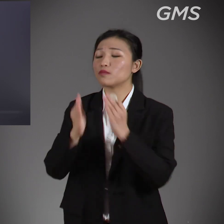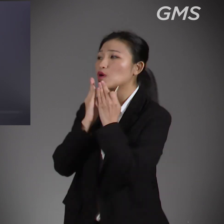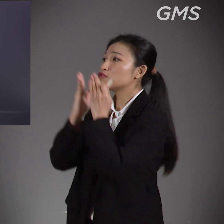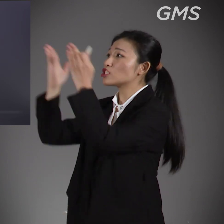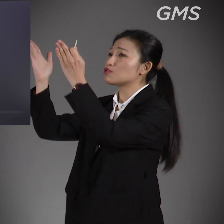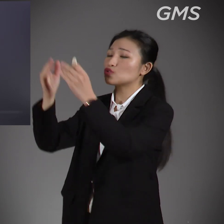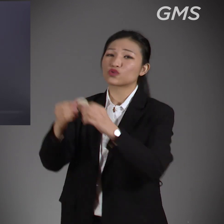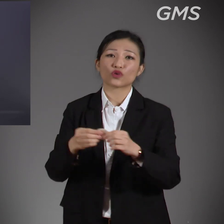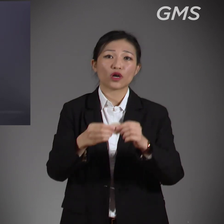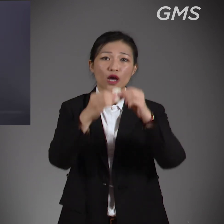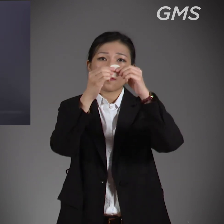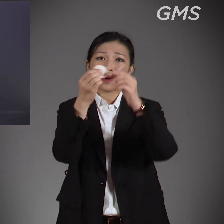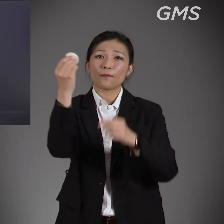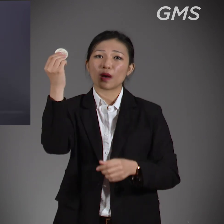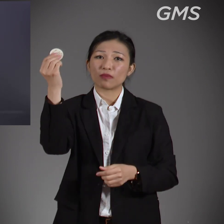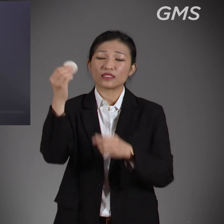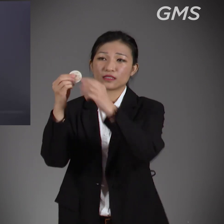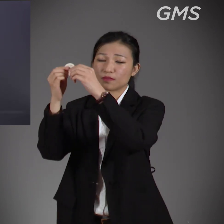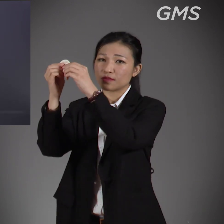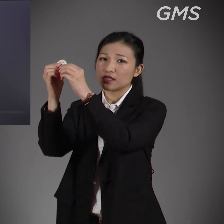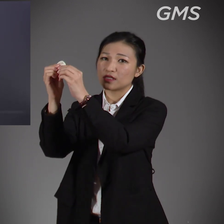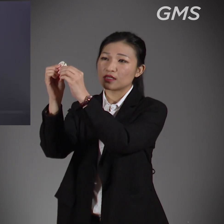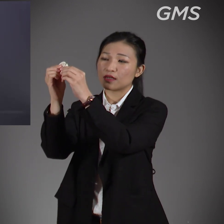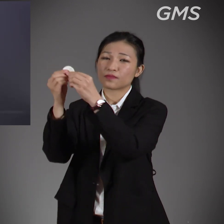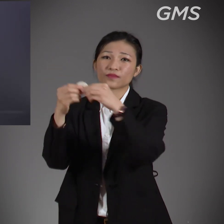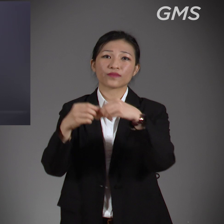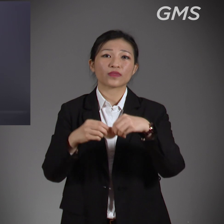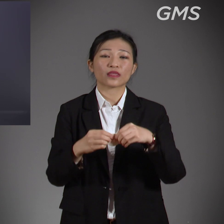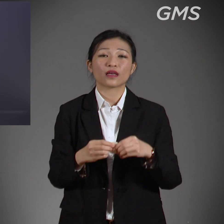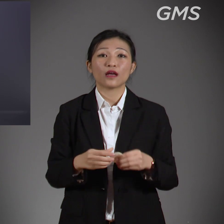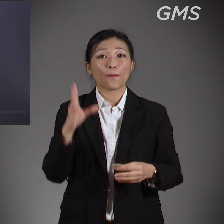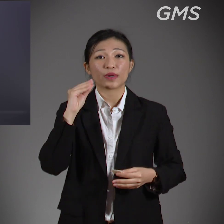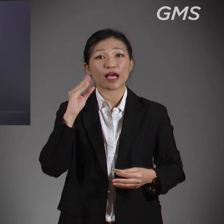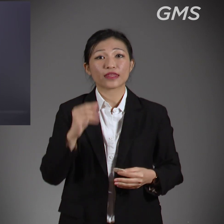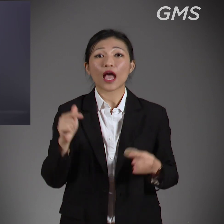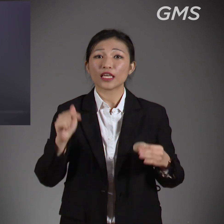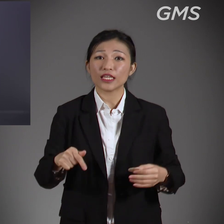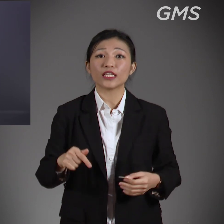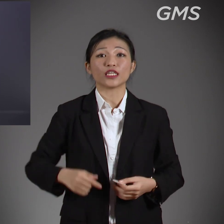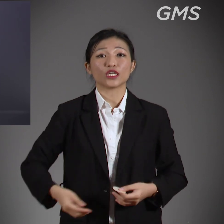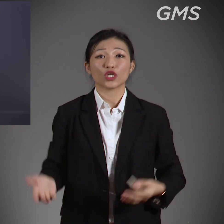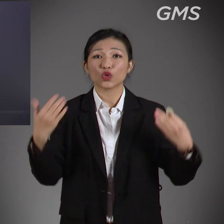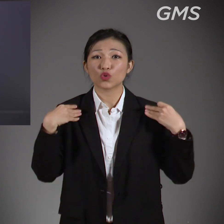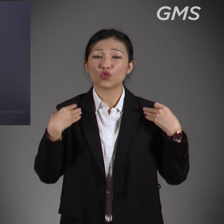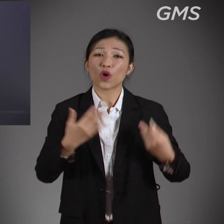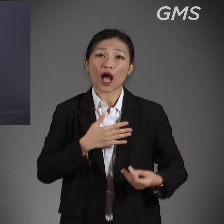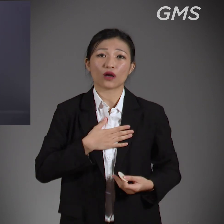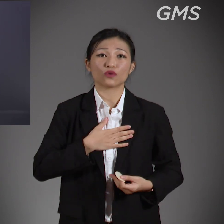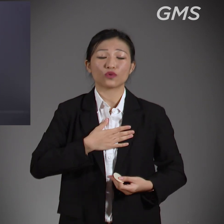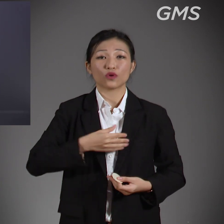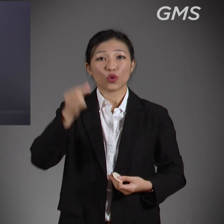Ia memecah-mecahkannya dan berkata, inilah tubuhku yang diserahkan bagi kamu, perbuatlah ini